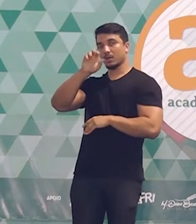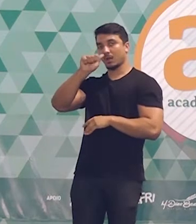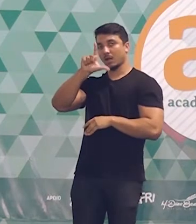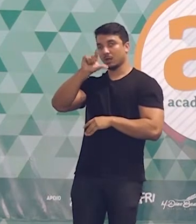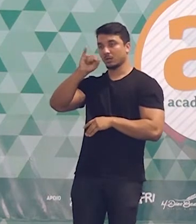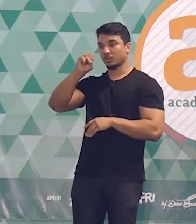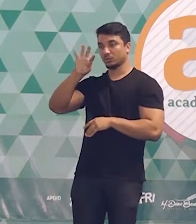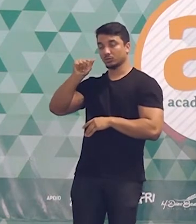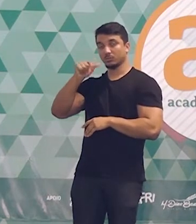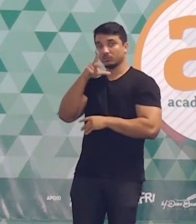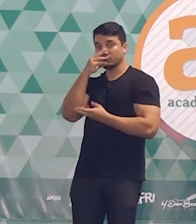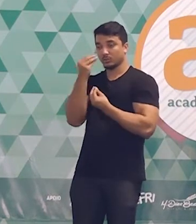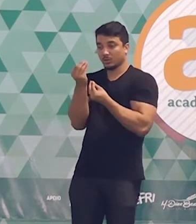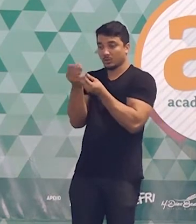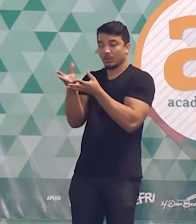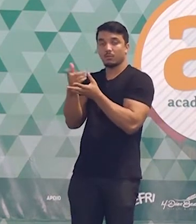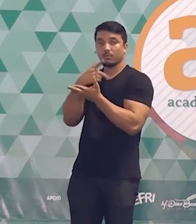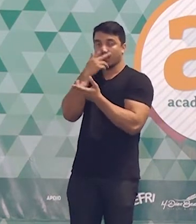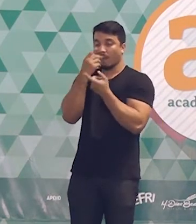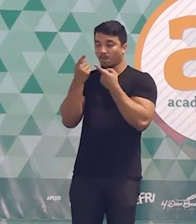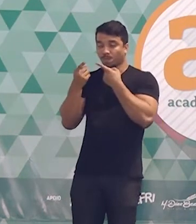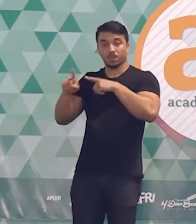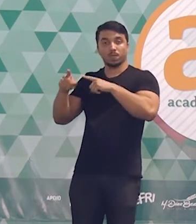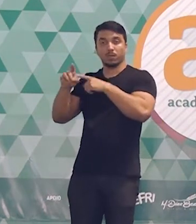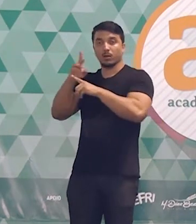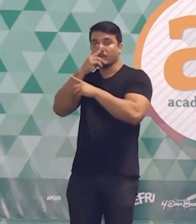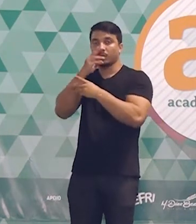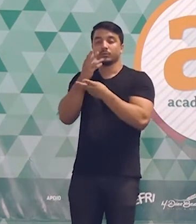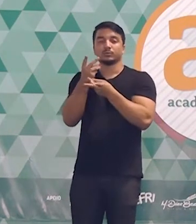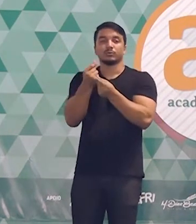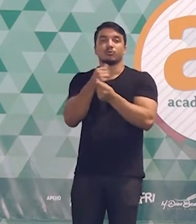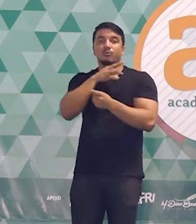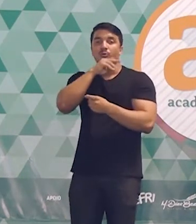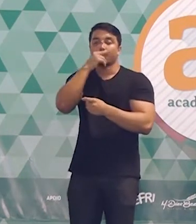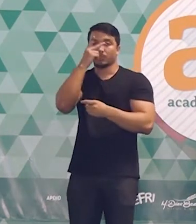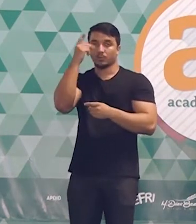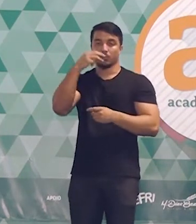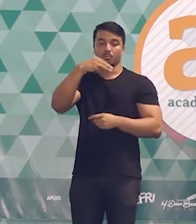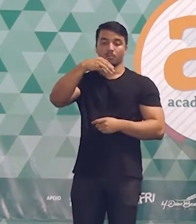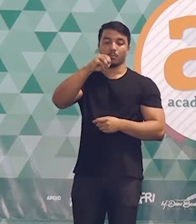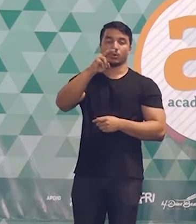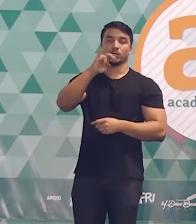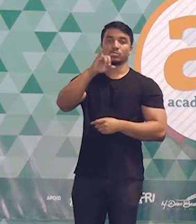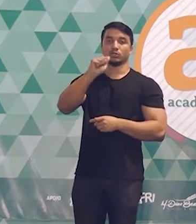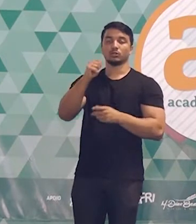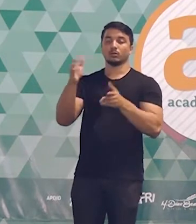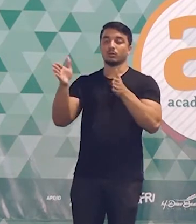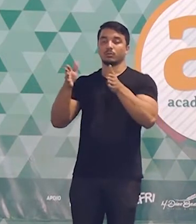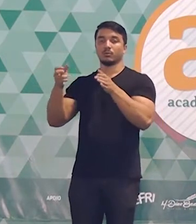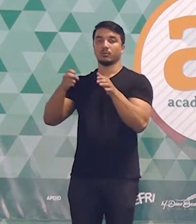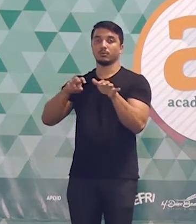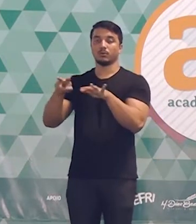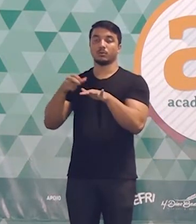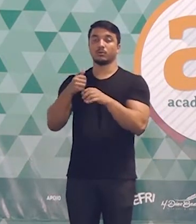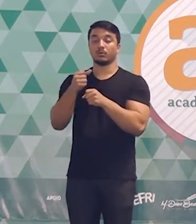recebeu tornou-a alvo de críticas mordazes dos modernistas durante a exposição